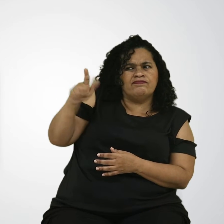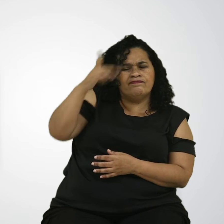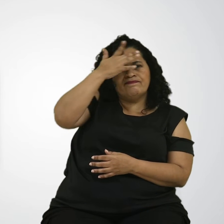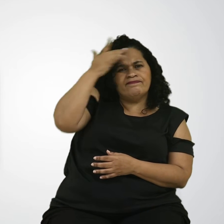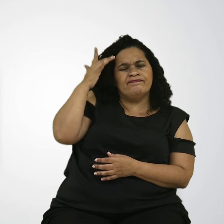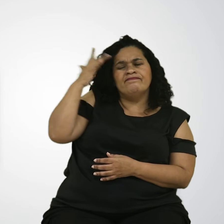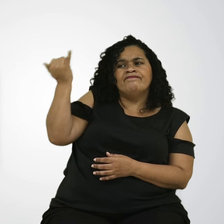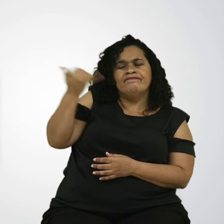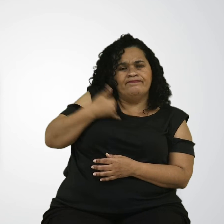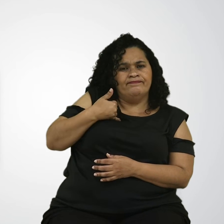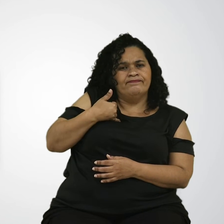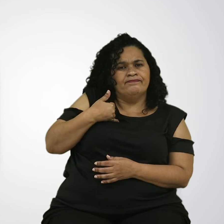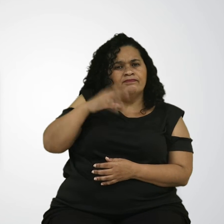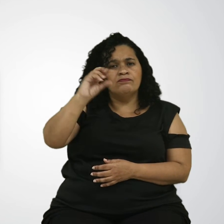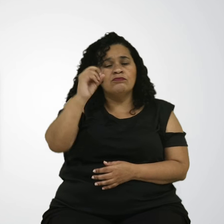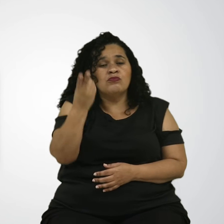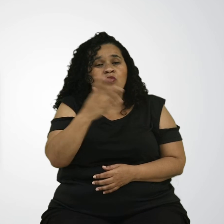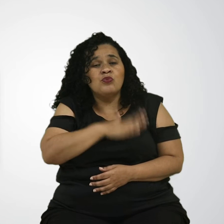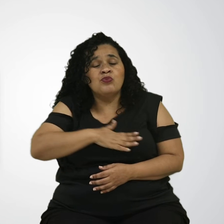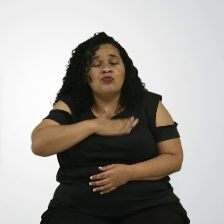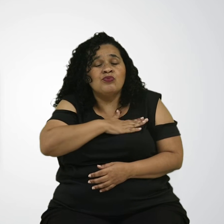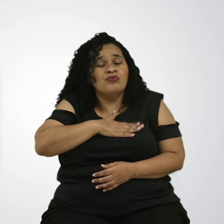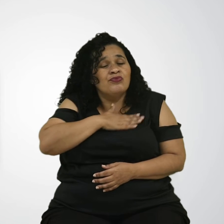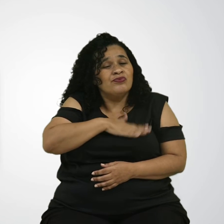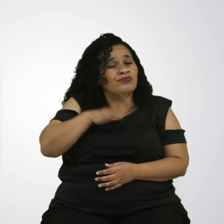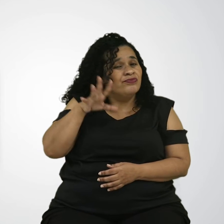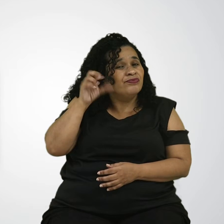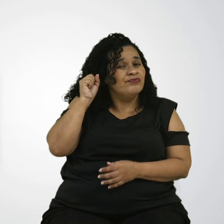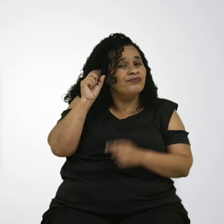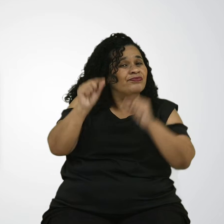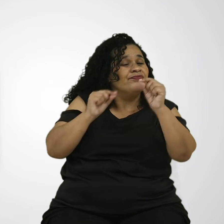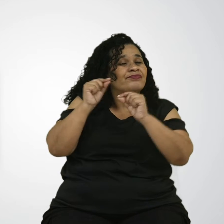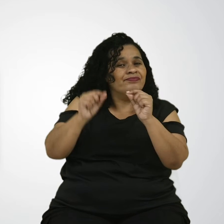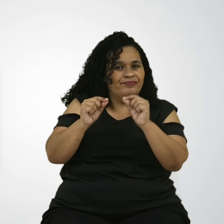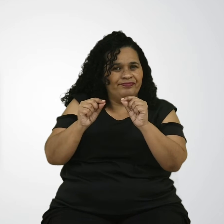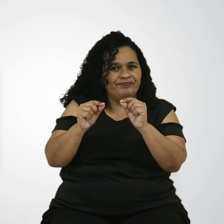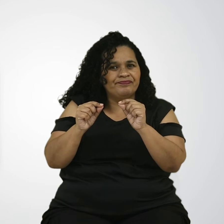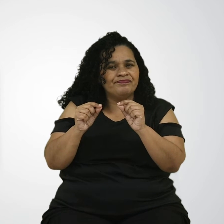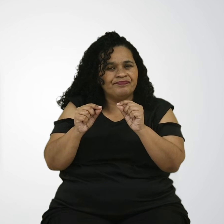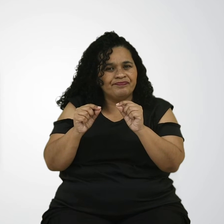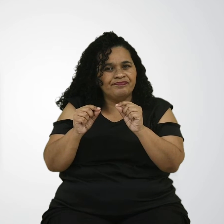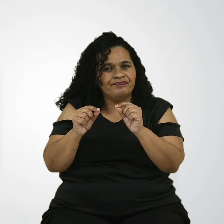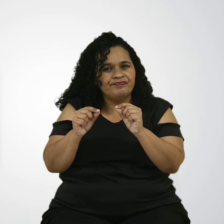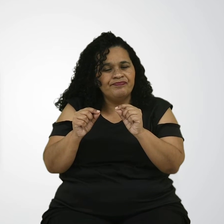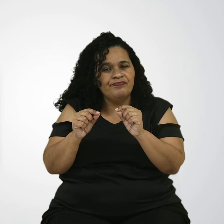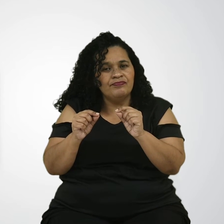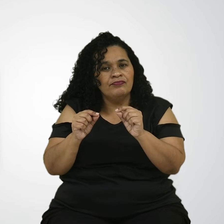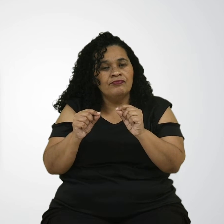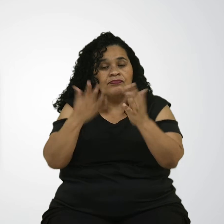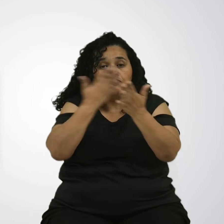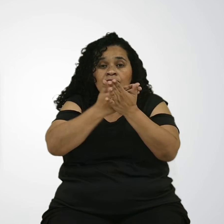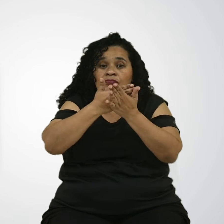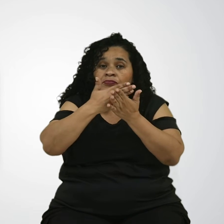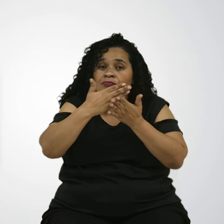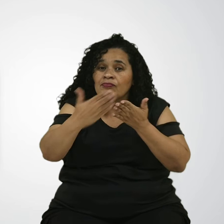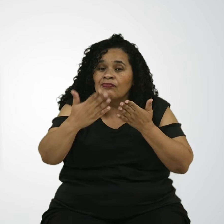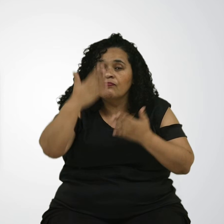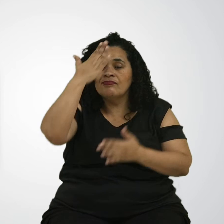também, né? O que é que eu gosto de ouvir? Isso é um bom exercício, aliás, né? Exatamente, então é a partir daqui,